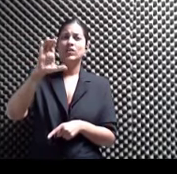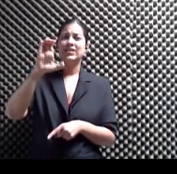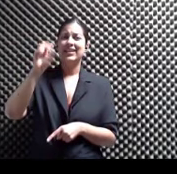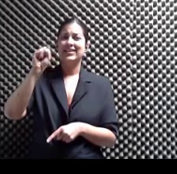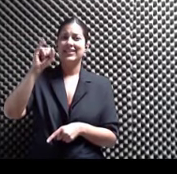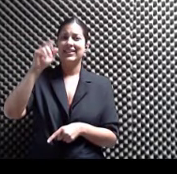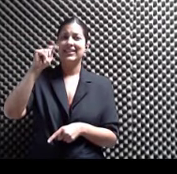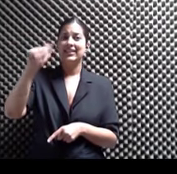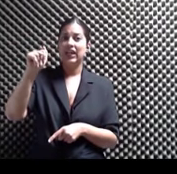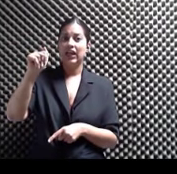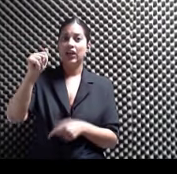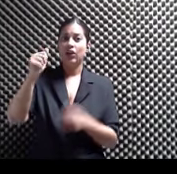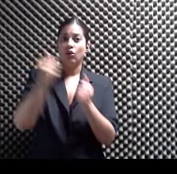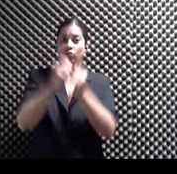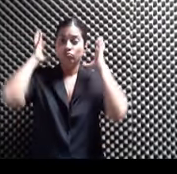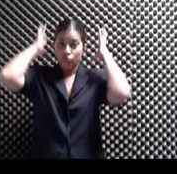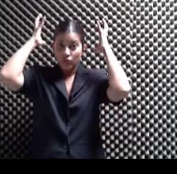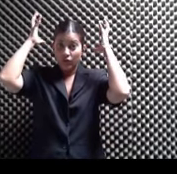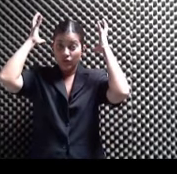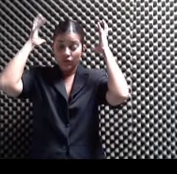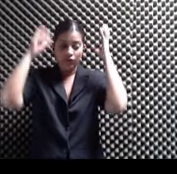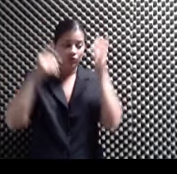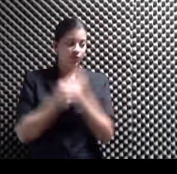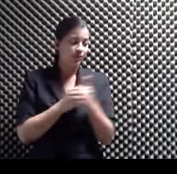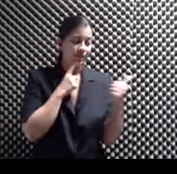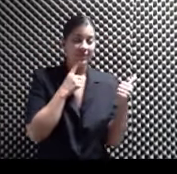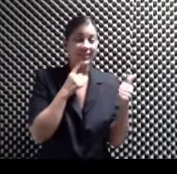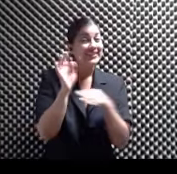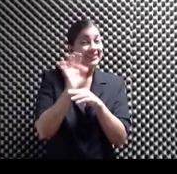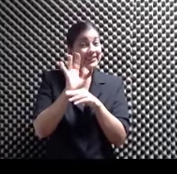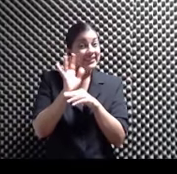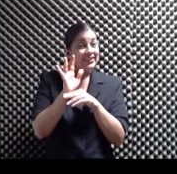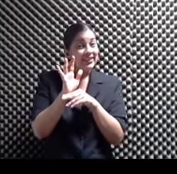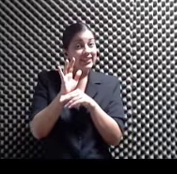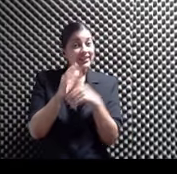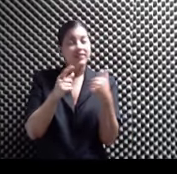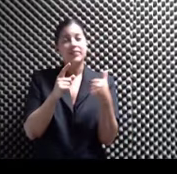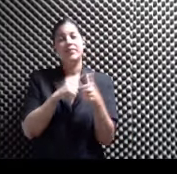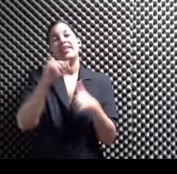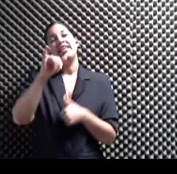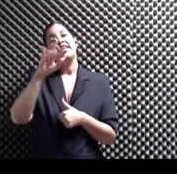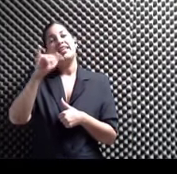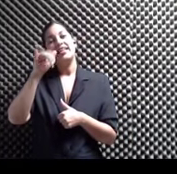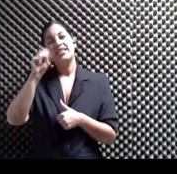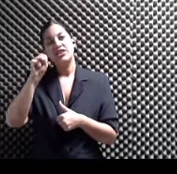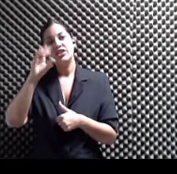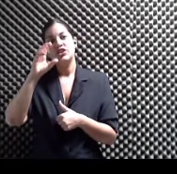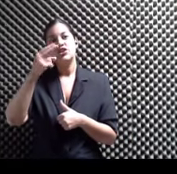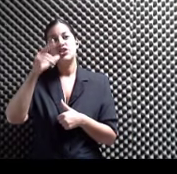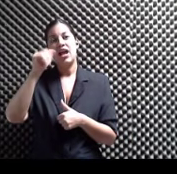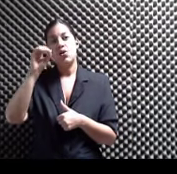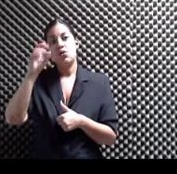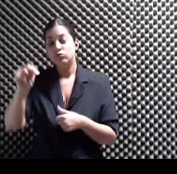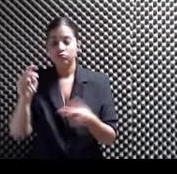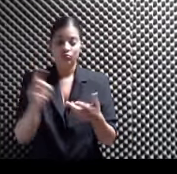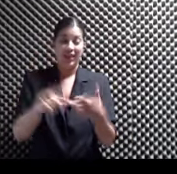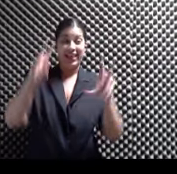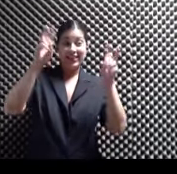de una raza pura y rebelde. Estaba el cine, el fenómeno de Irichacón, trataban temas de cultura